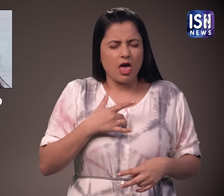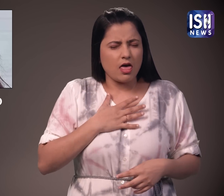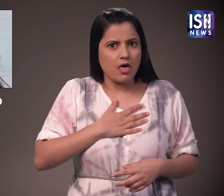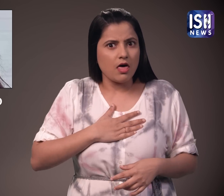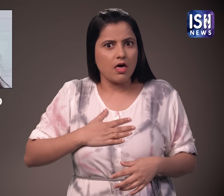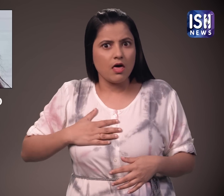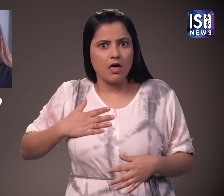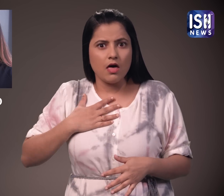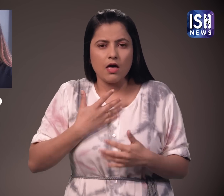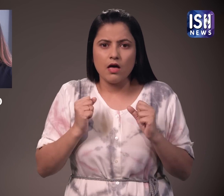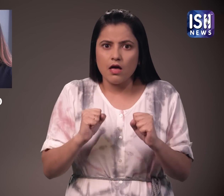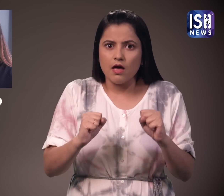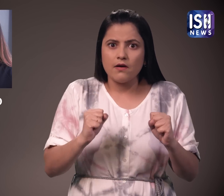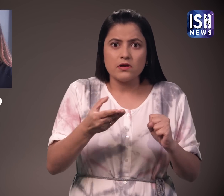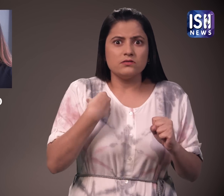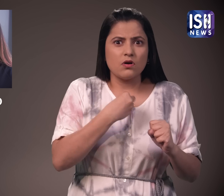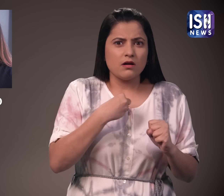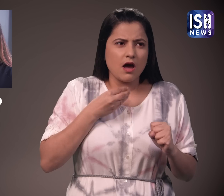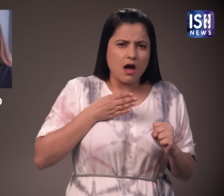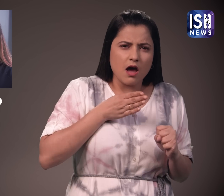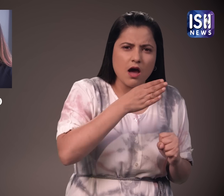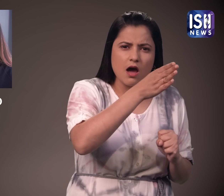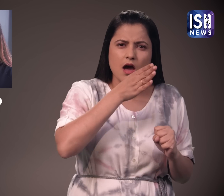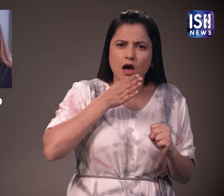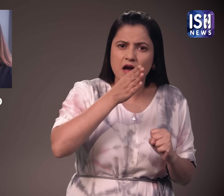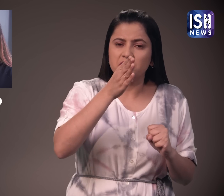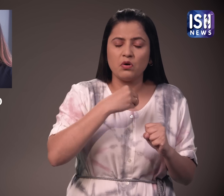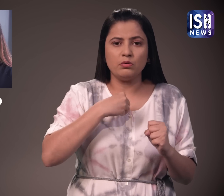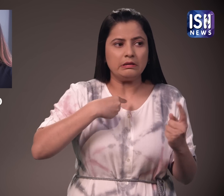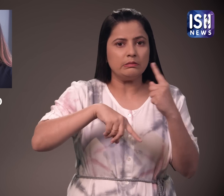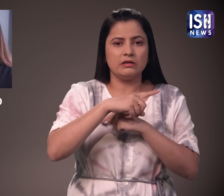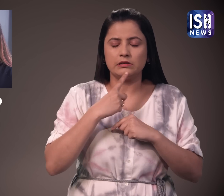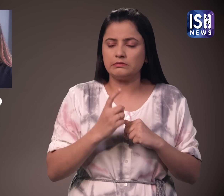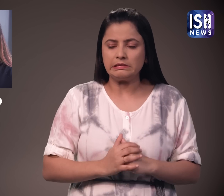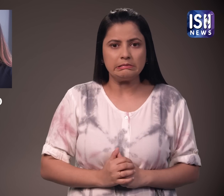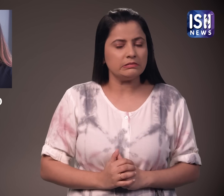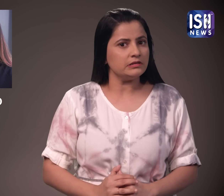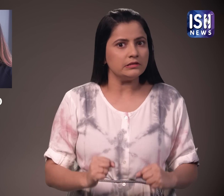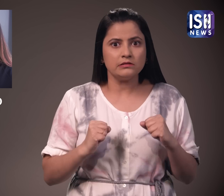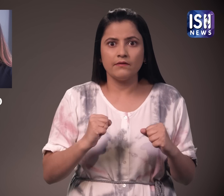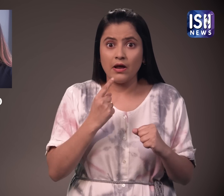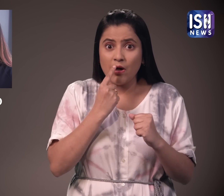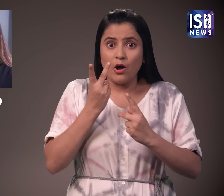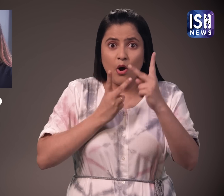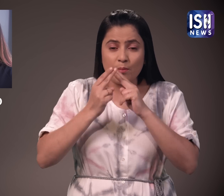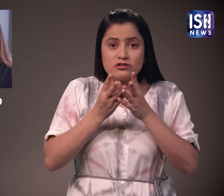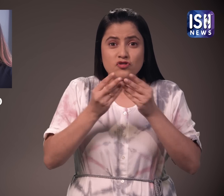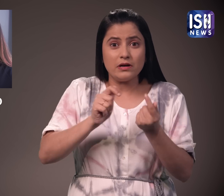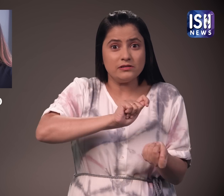वो तबाह हो गई थी ब्रुकलिन कई डॉक्टरों के पास गई और उनमें से कोई भी उसके